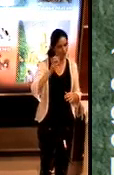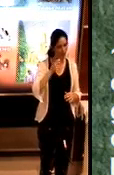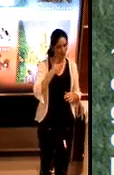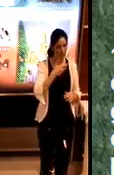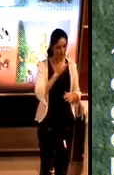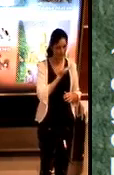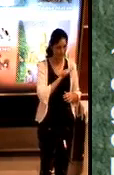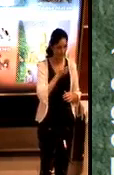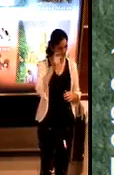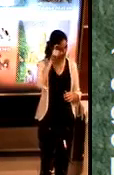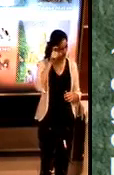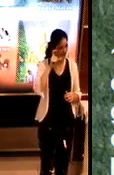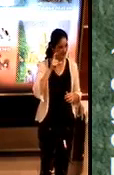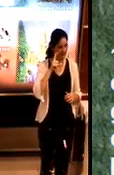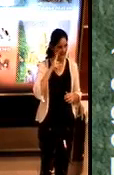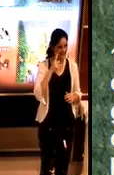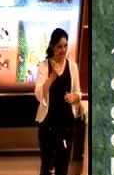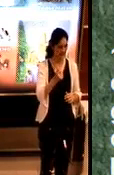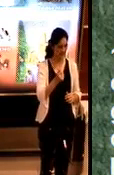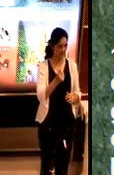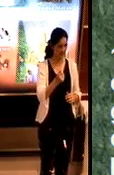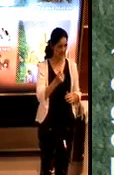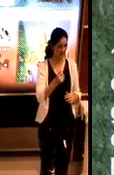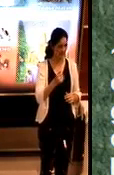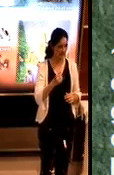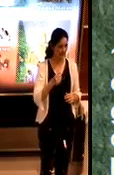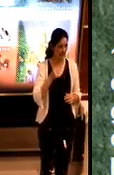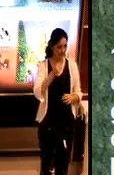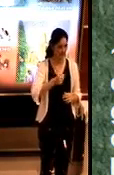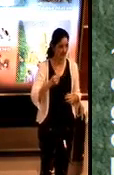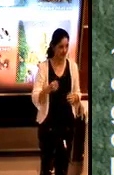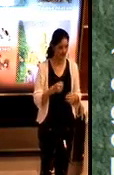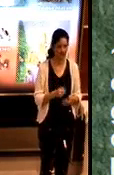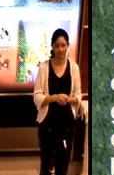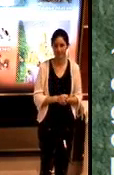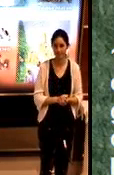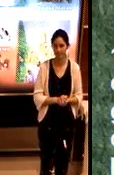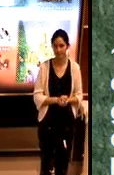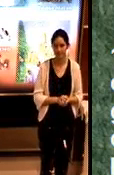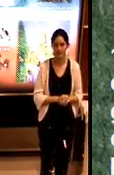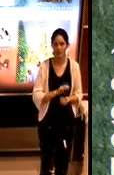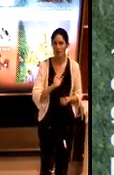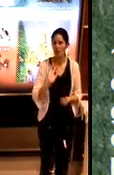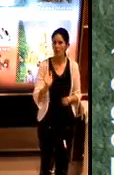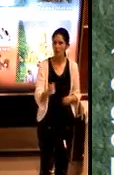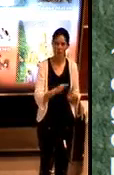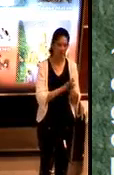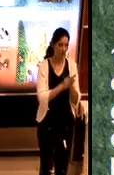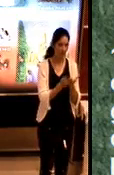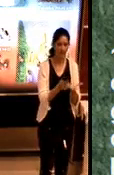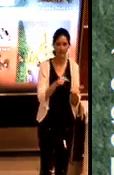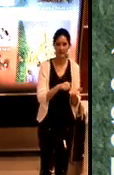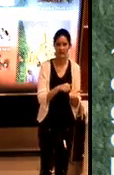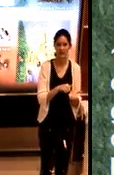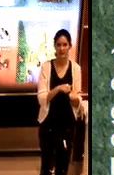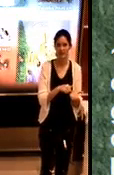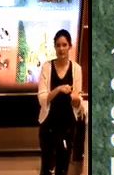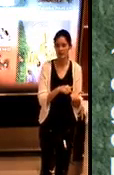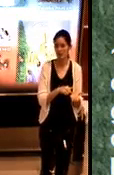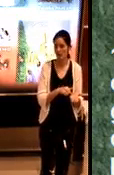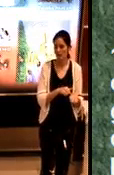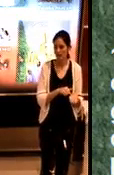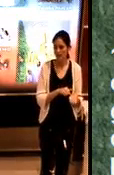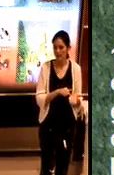de Dios y tienen el testimonio de Jesucristo. Toda la Biblia, hermanos, todo el don de profecía, como estudiábamos ayer.